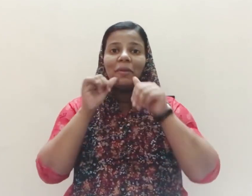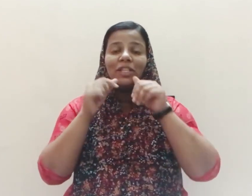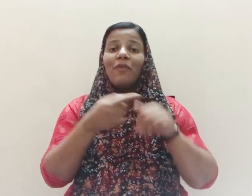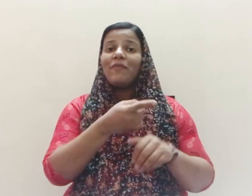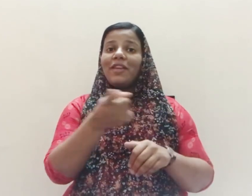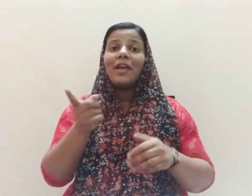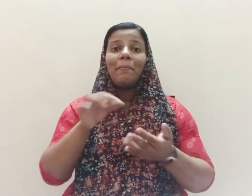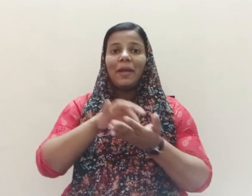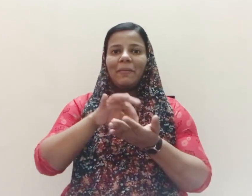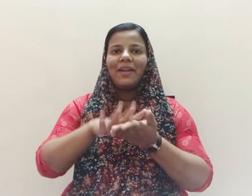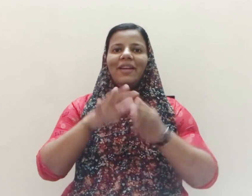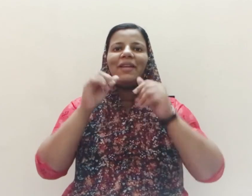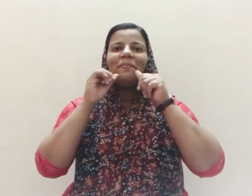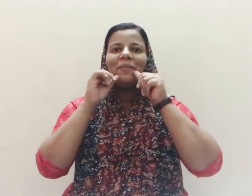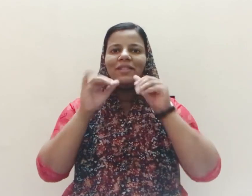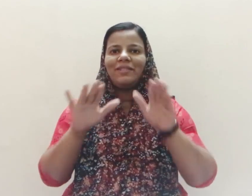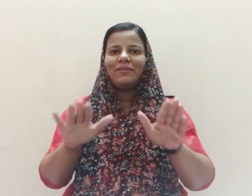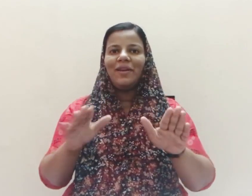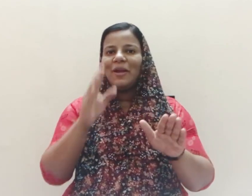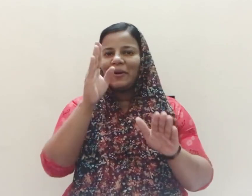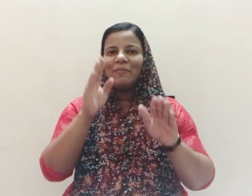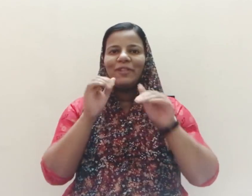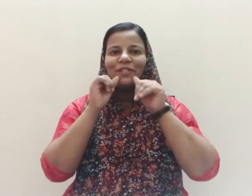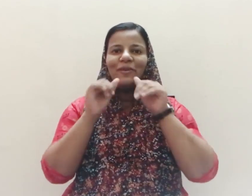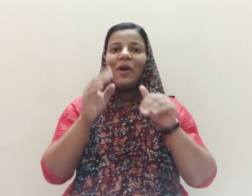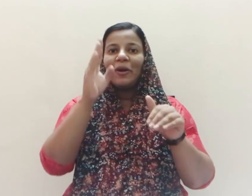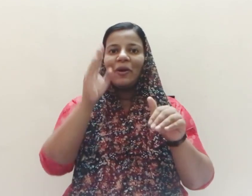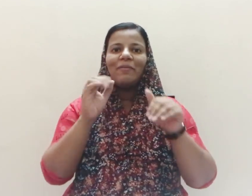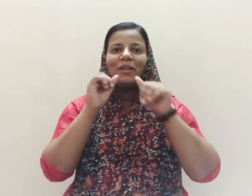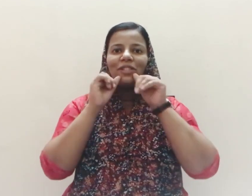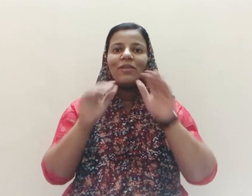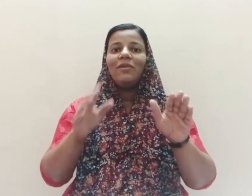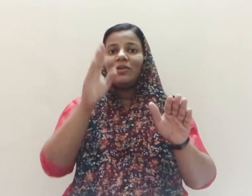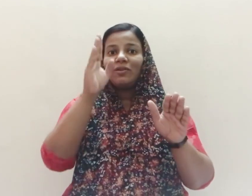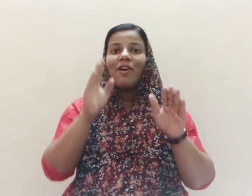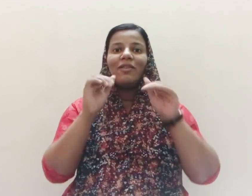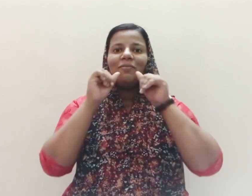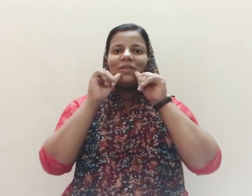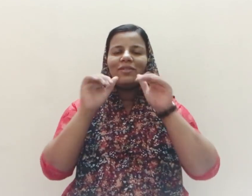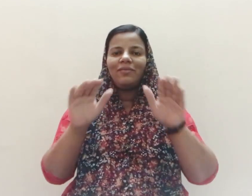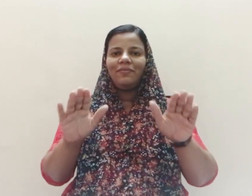ബ്ലെസ്ഡ്, വി ആർ പെർമനൻ്റ്ലി ബ്ലെസ്ഡ്. ഗോഡ് ബ്ലെസ് യു, ഗോഡ് ബ്ലെസ് യു, ഗോഡ് ബ്ലെസ് യു.